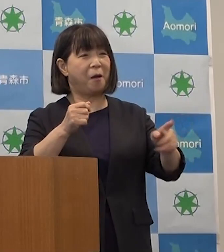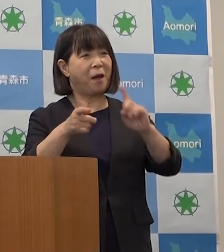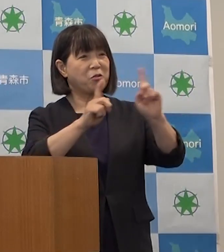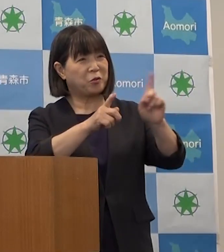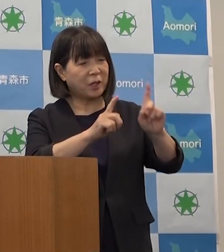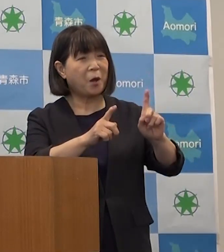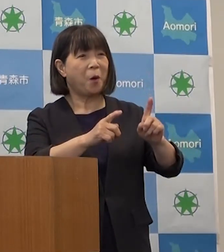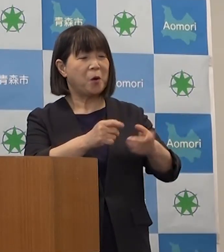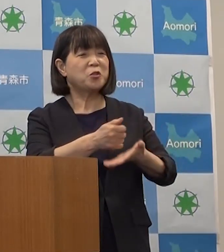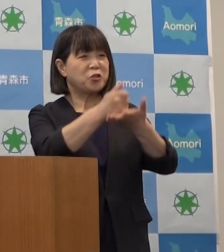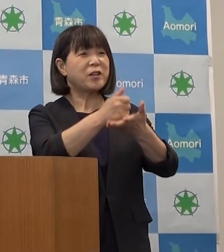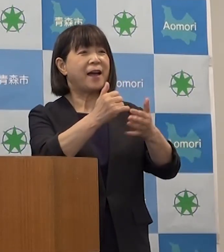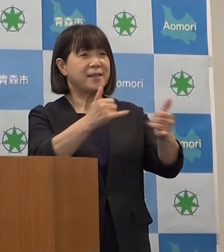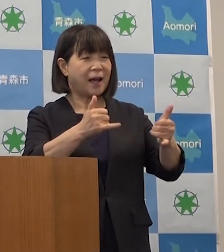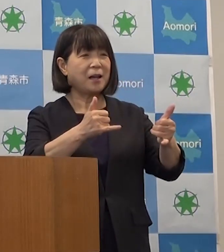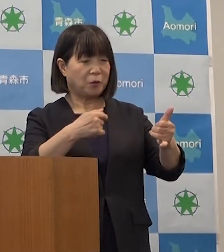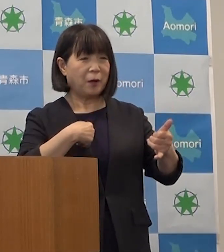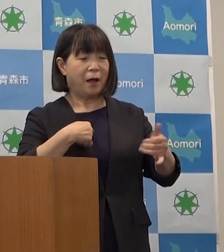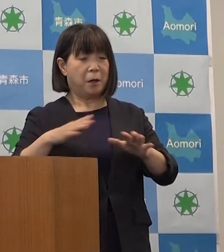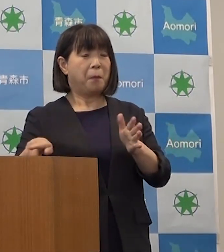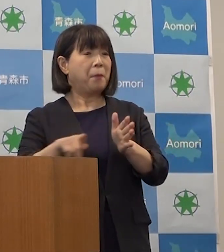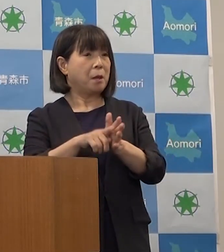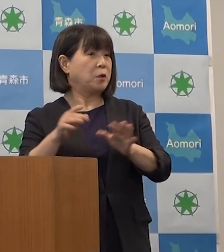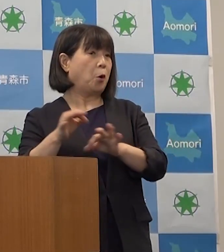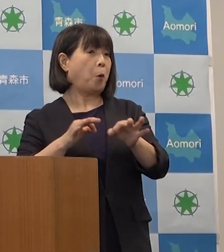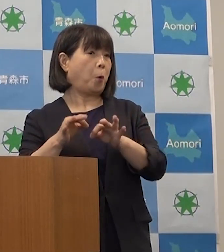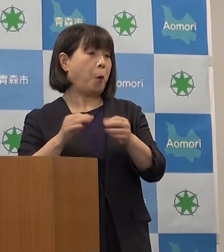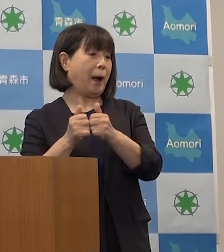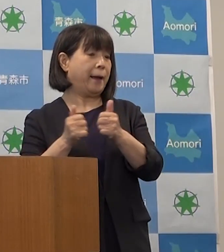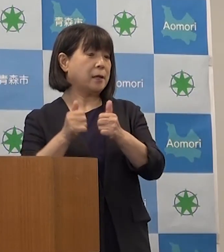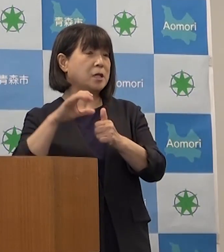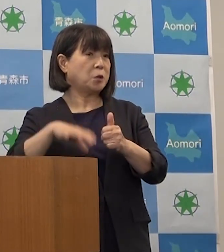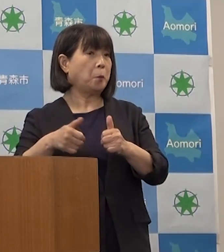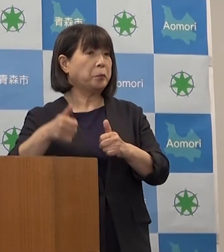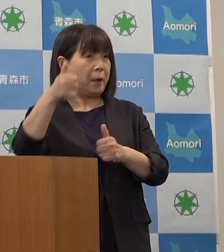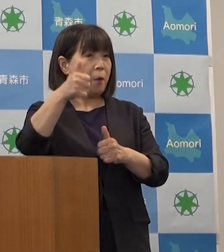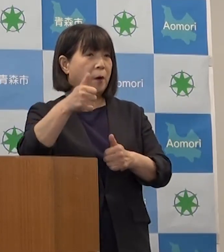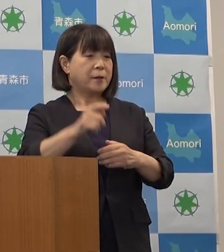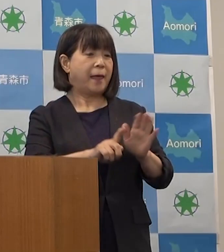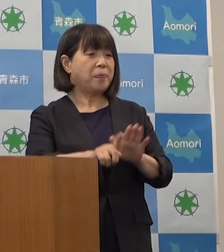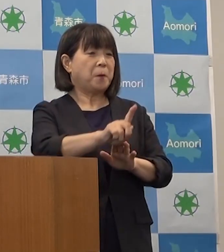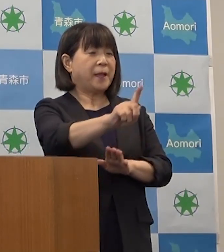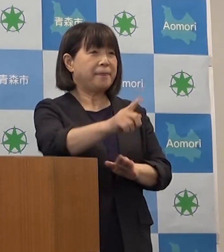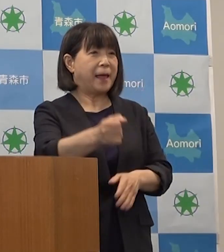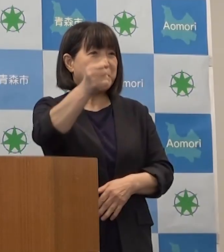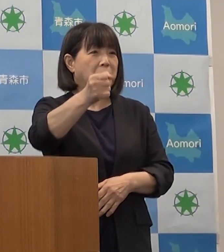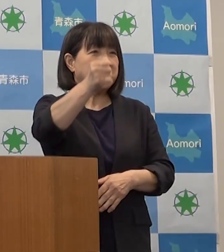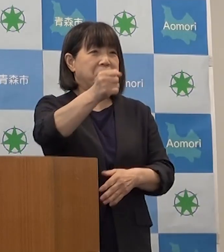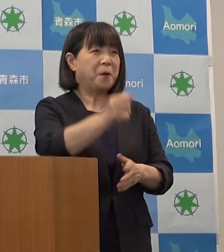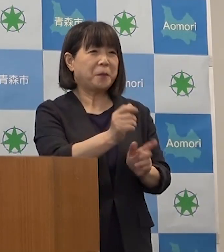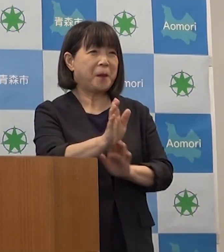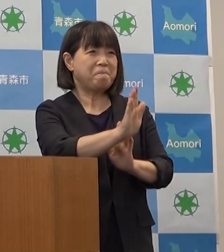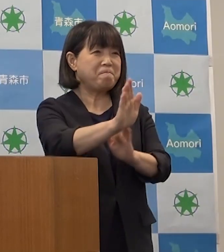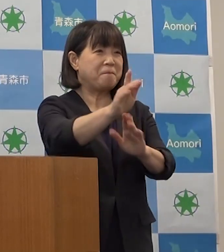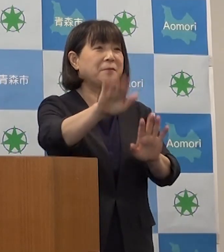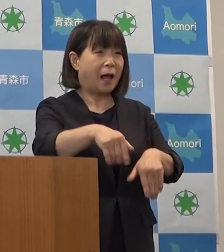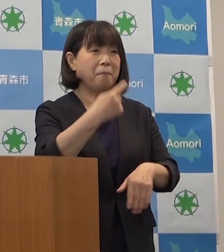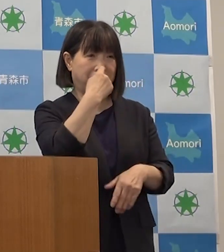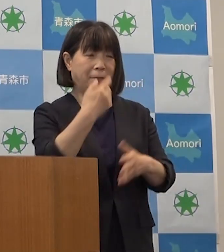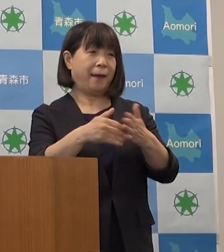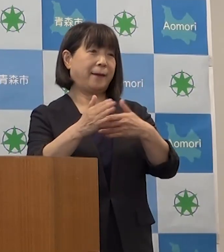体の一団体として商工会議所の立場で、先頭に立って提灯を持つということもやってきましたので、そ